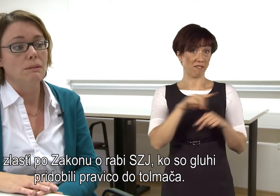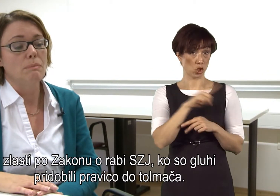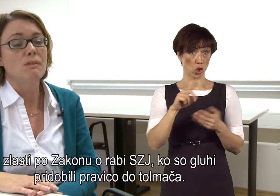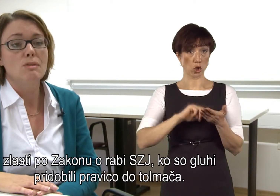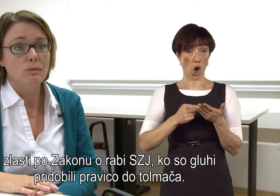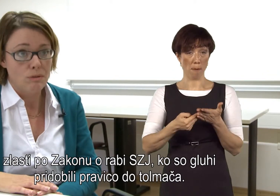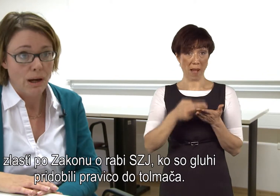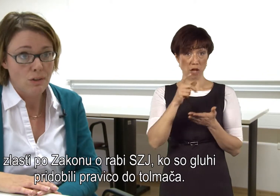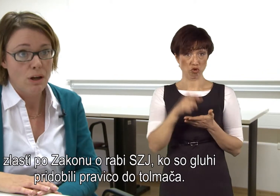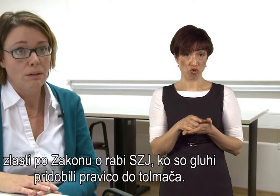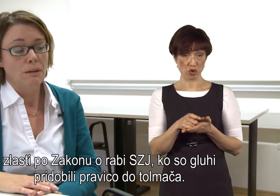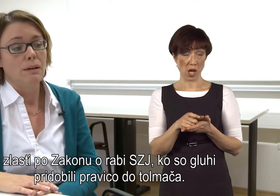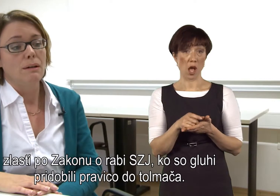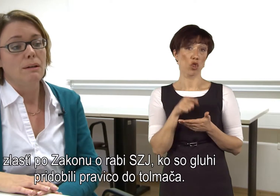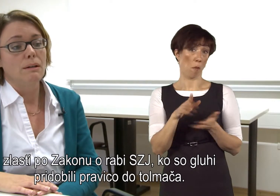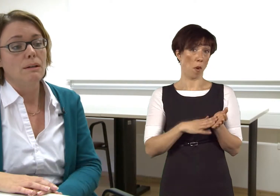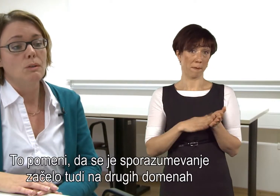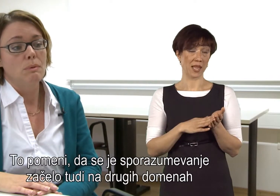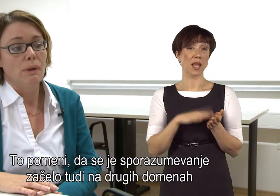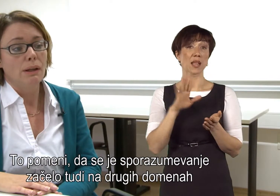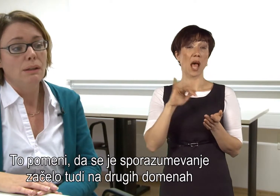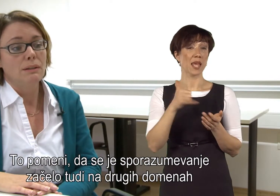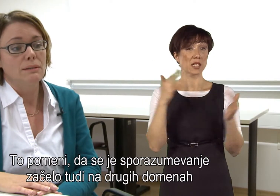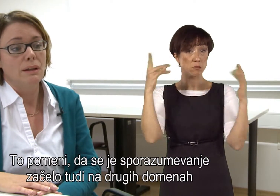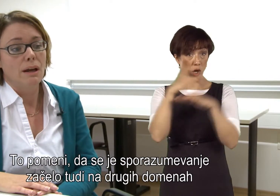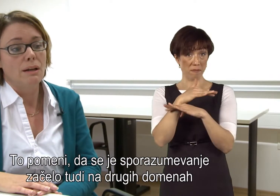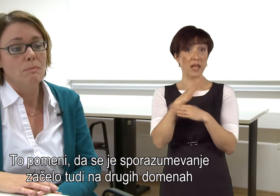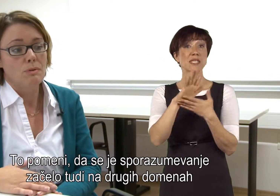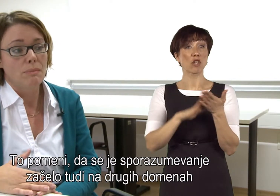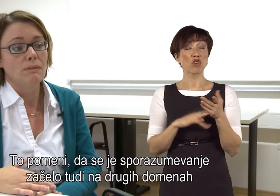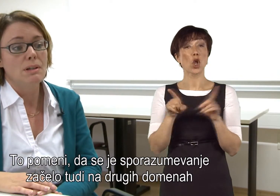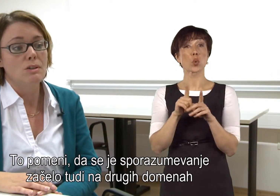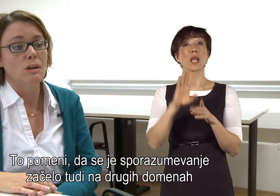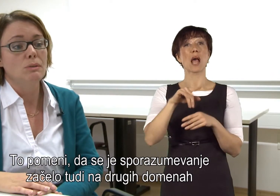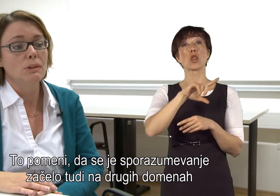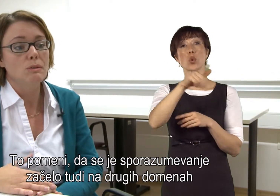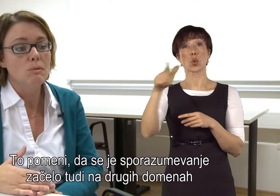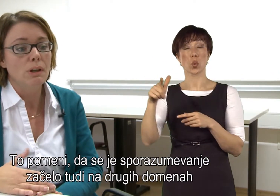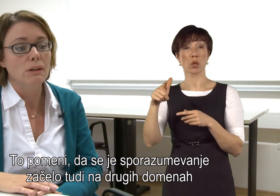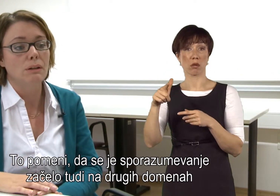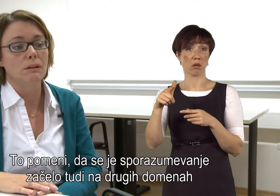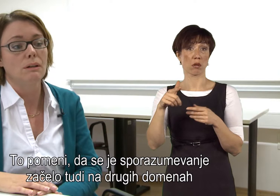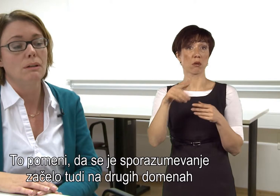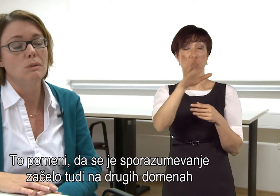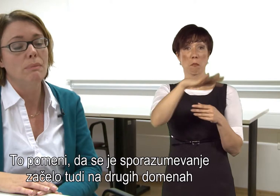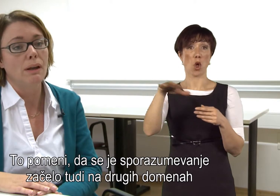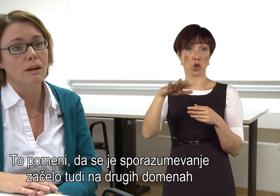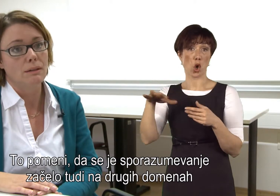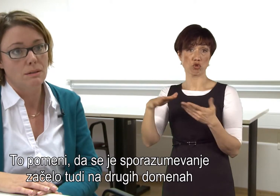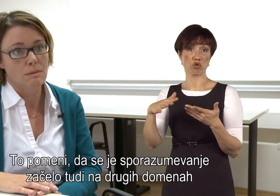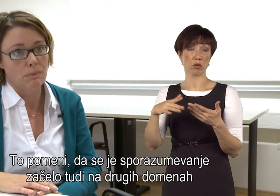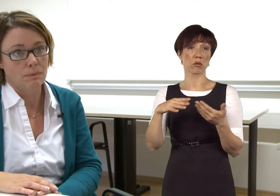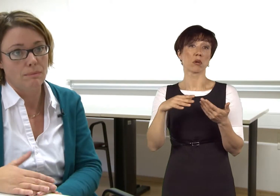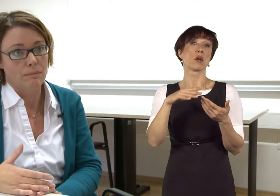pridobili pravico do tolmača. To pomeni, da se je sporazumevanje začelo tudi na drugih